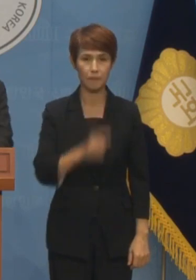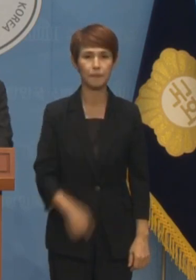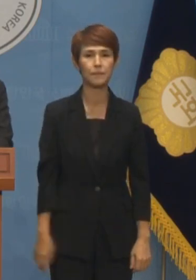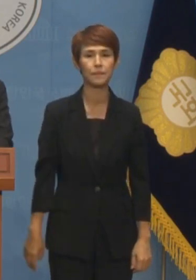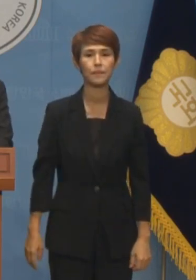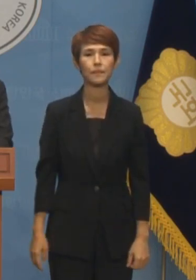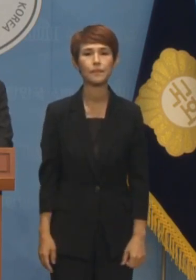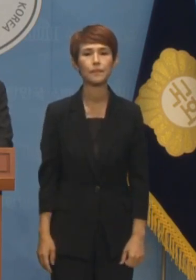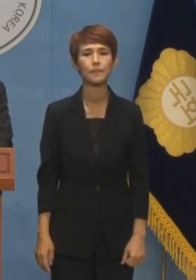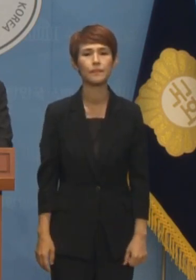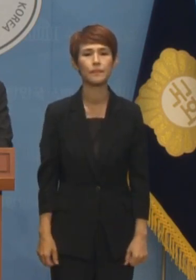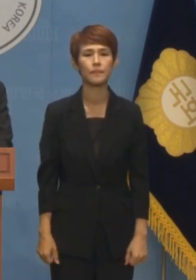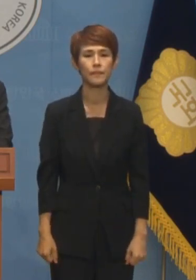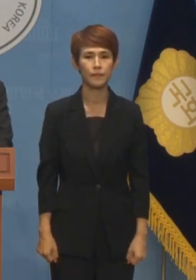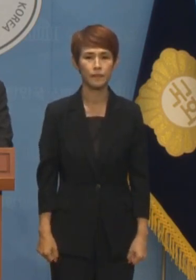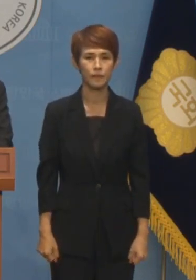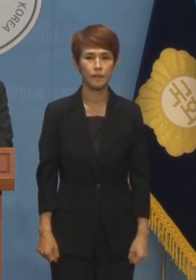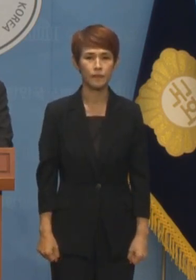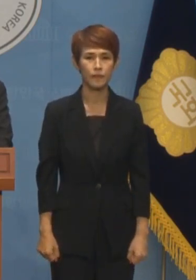하겠습니다.